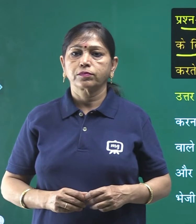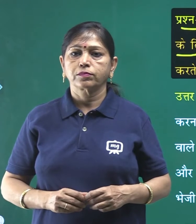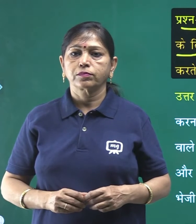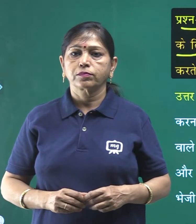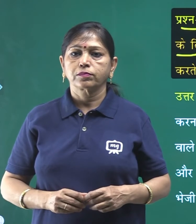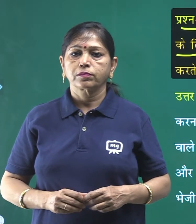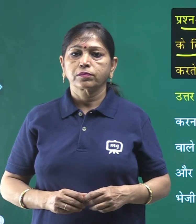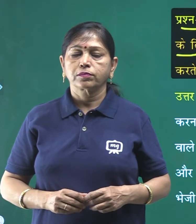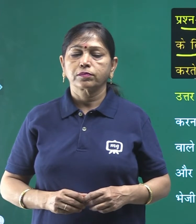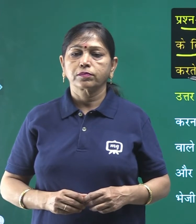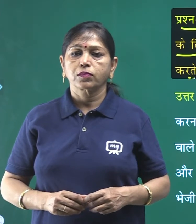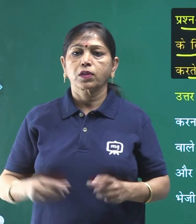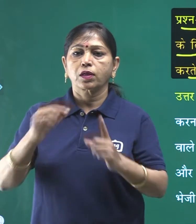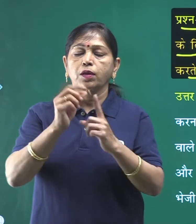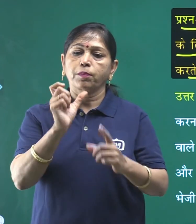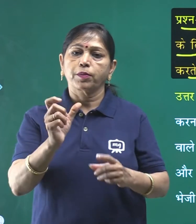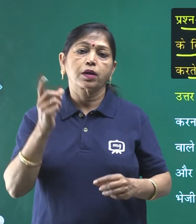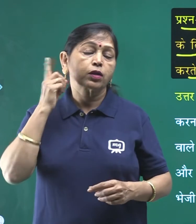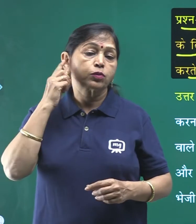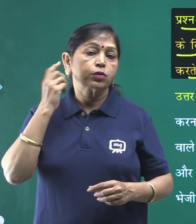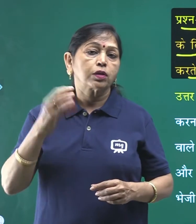पराध्वनि का उपयोग कैसे करते हैं?